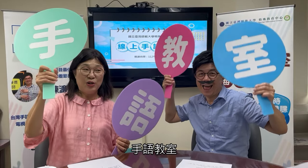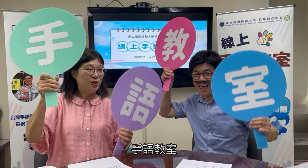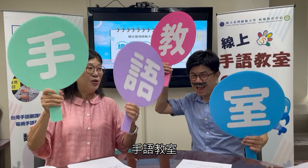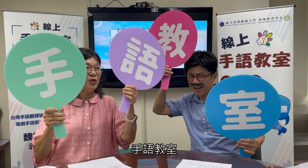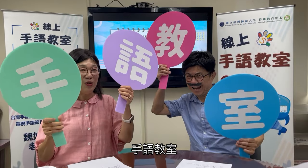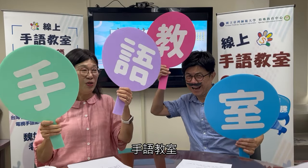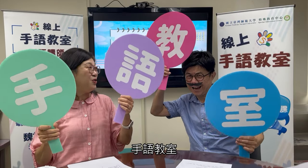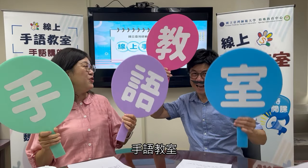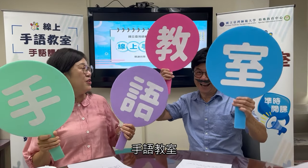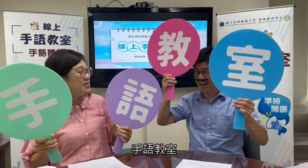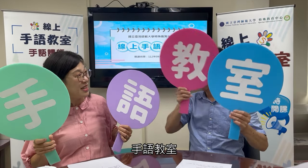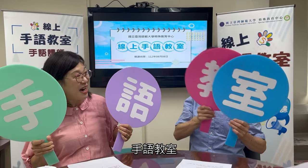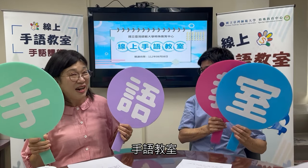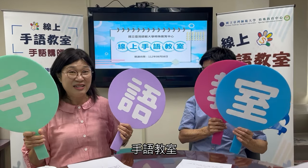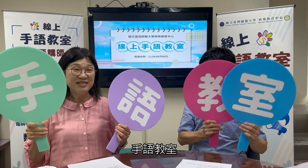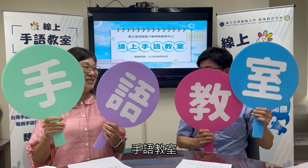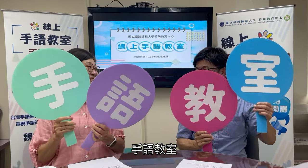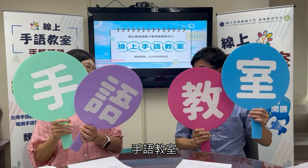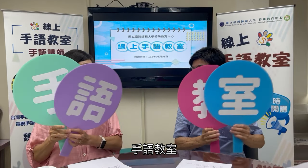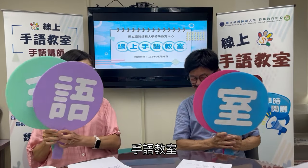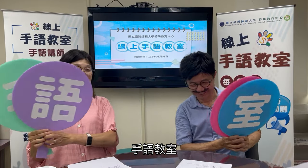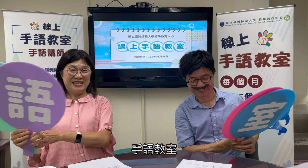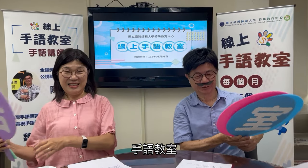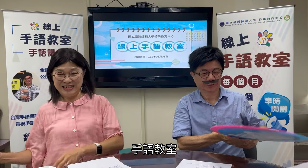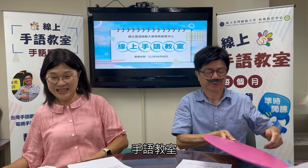手语教室，